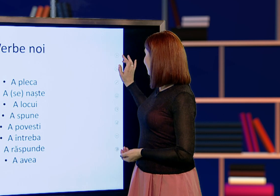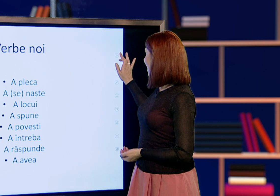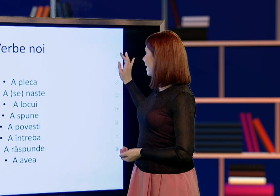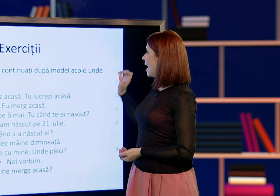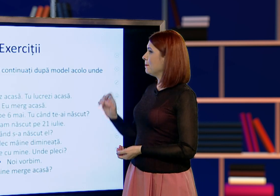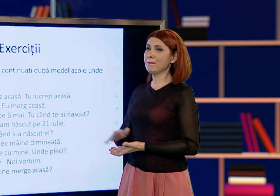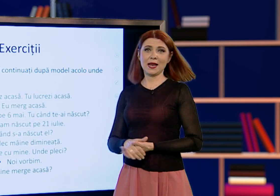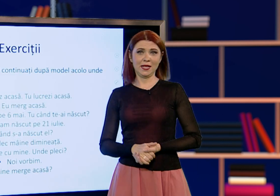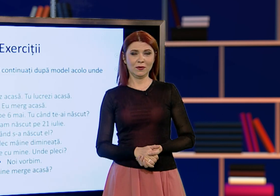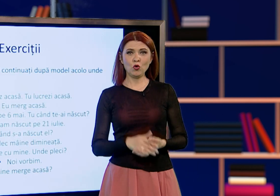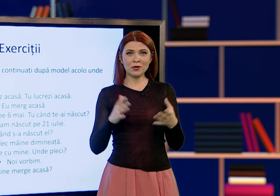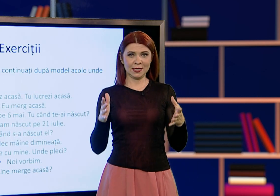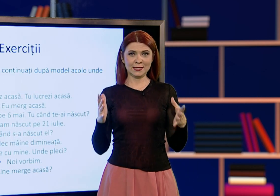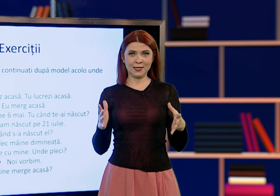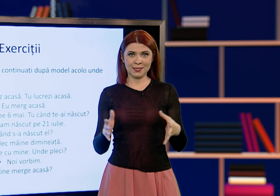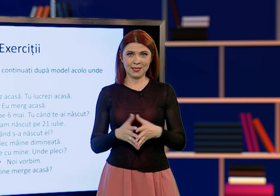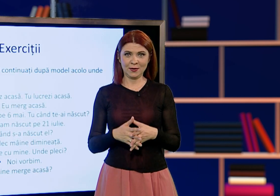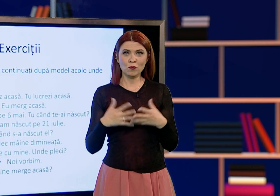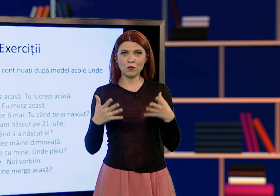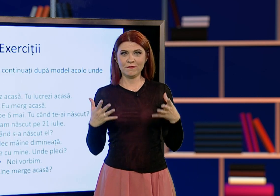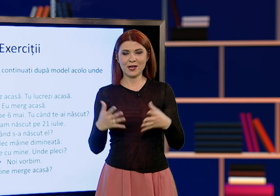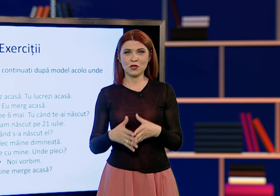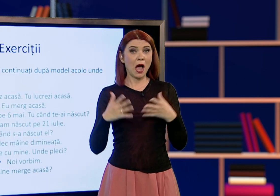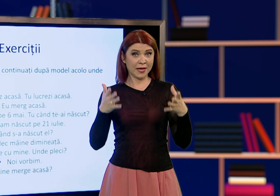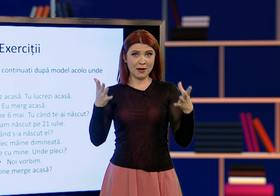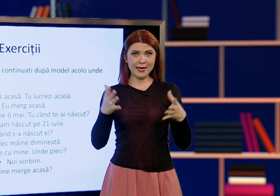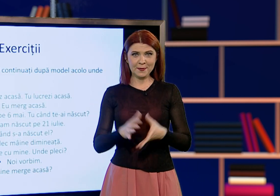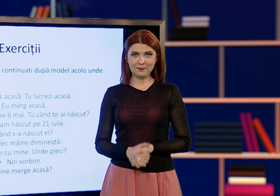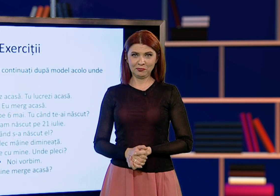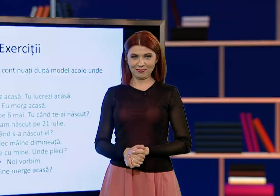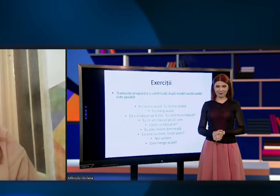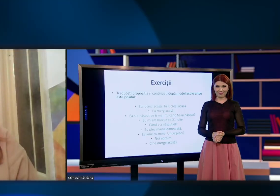întrebi dacă am bani Cum crezi că este Cum Cum facem Ai bani